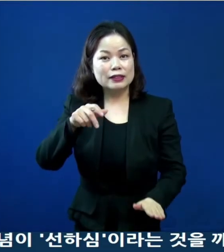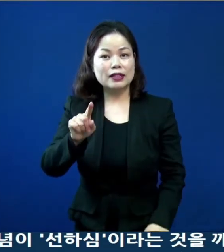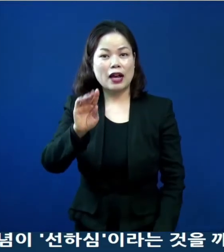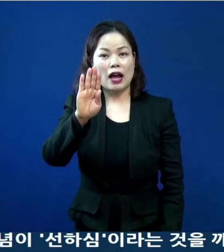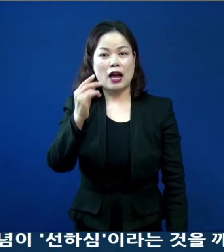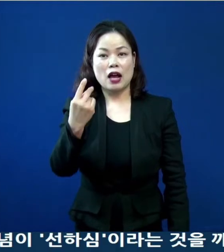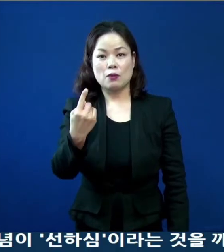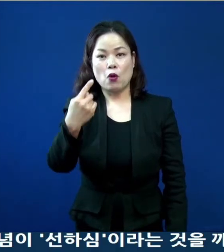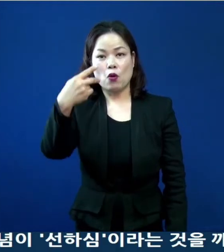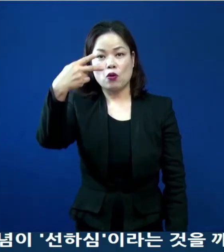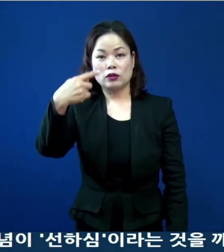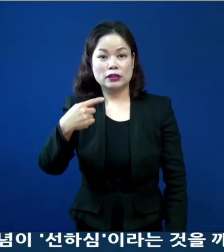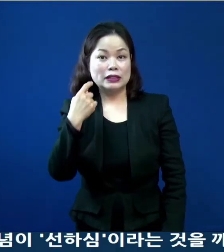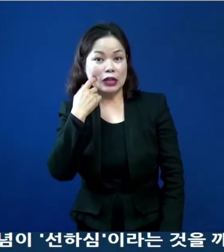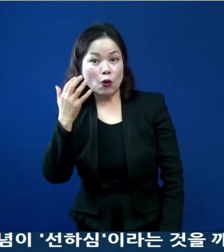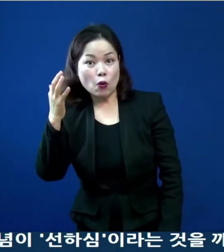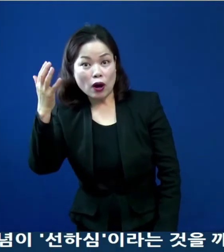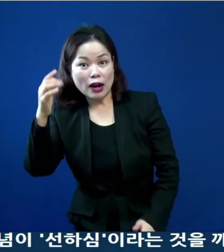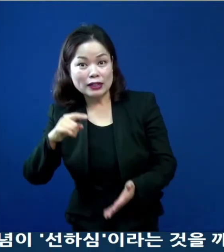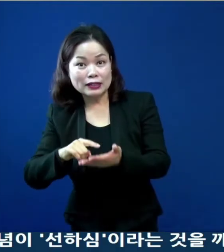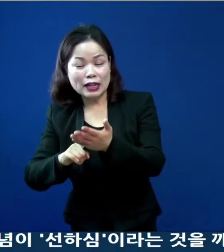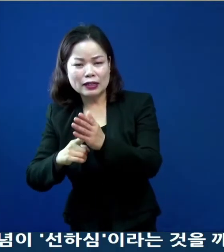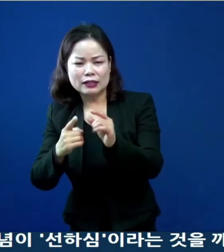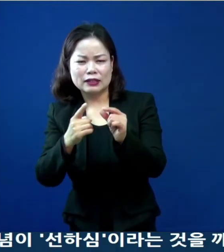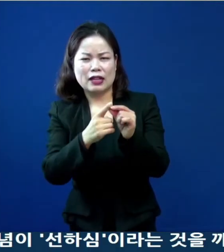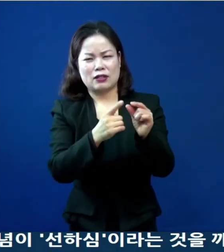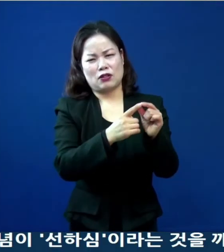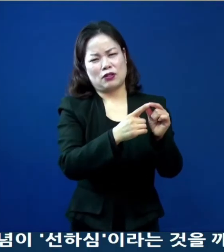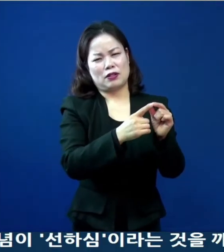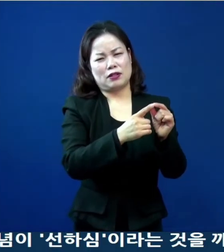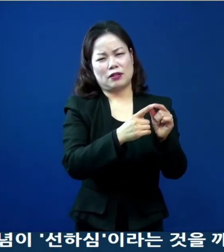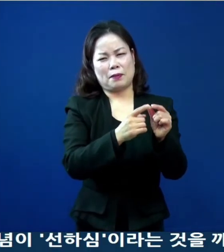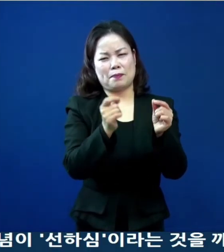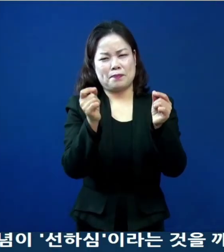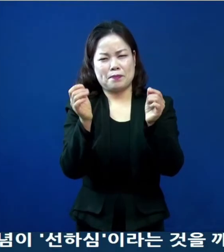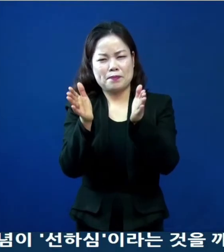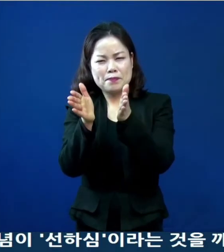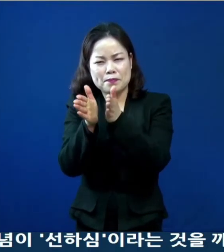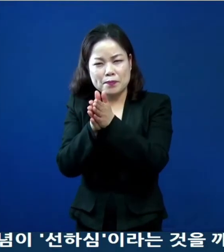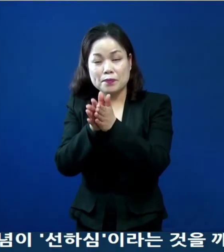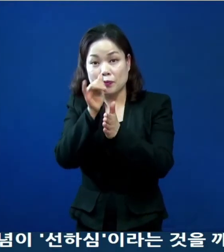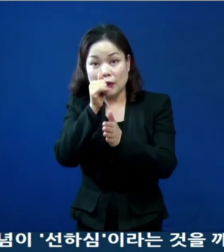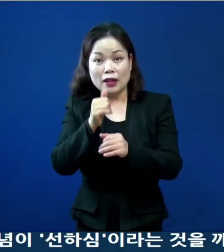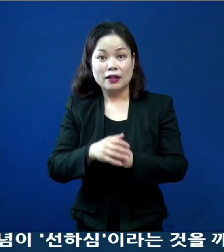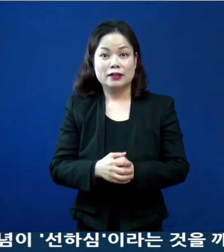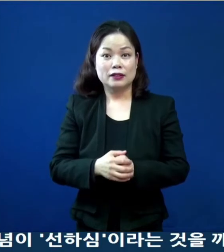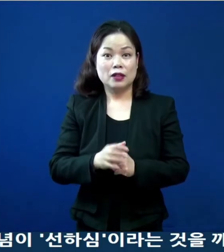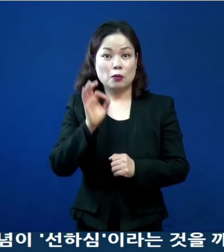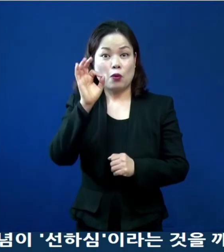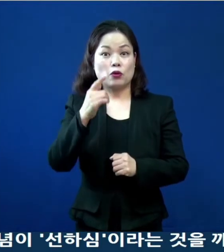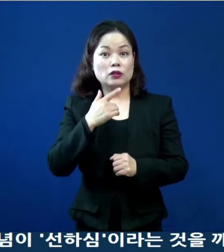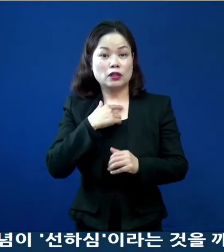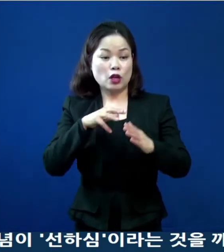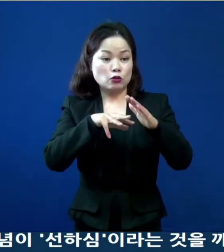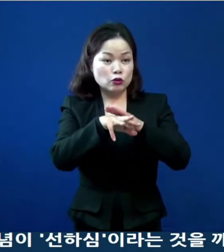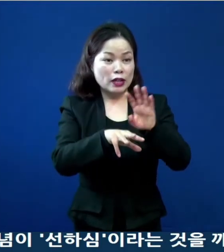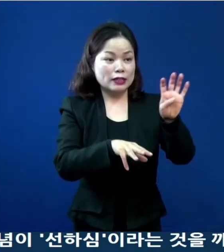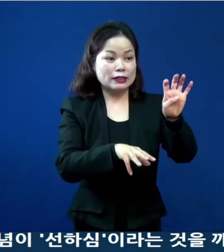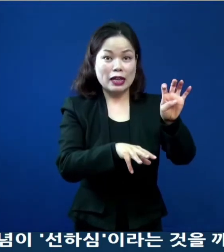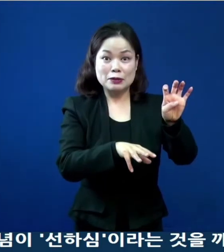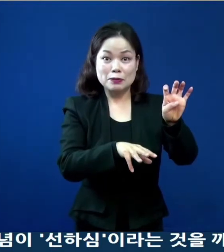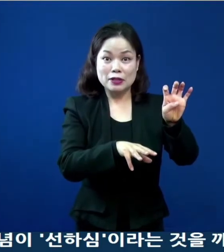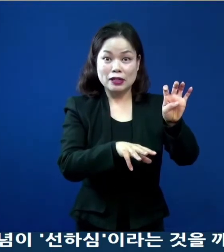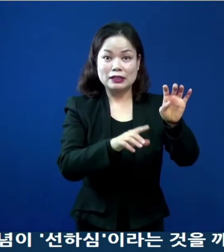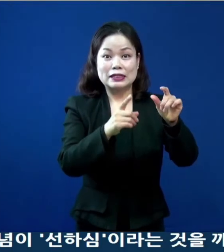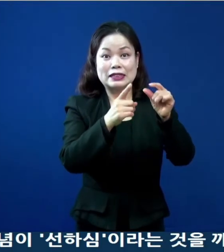말하고 이 영광을 나타내는 단어는 상당히 이렇게 밀접하게 연결되어져 있어요. 아까 보셨던 출애굽기 40장에도